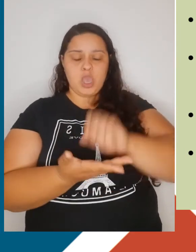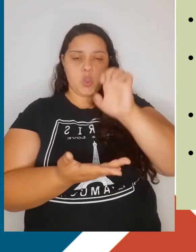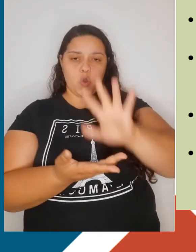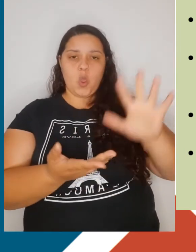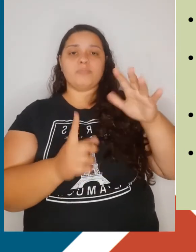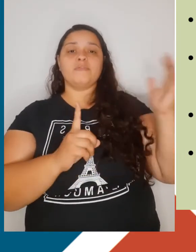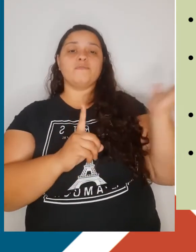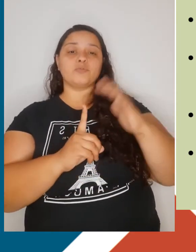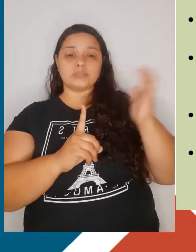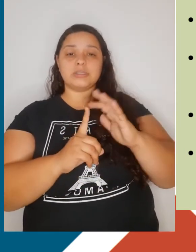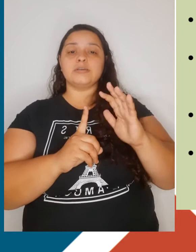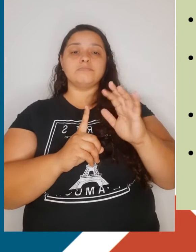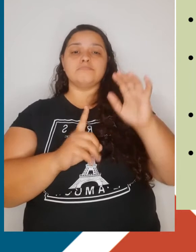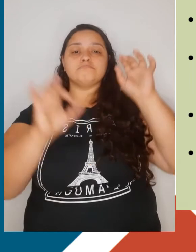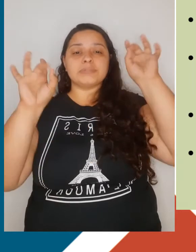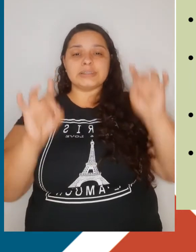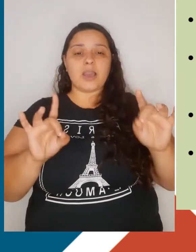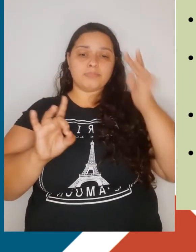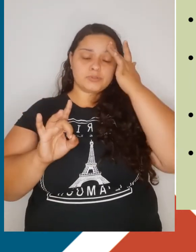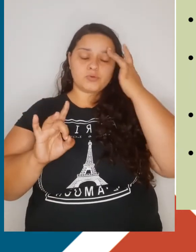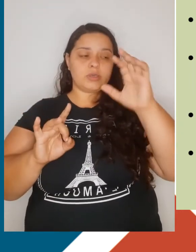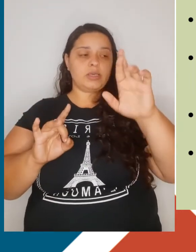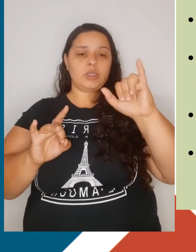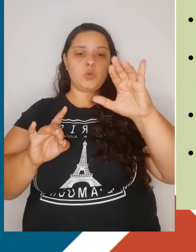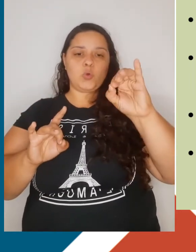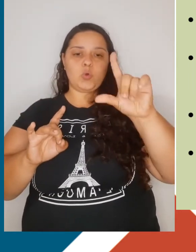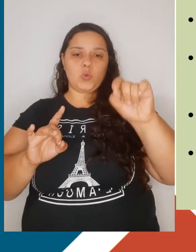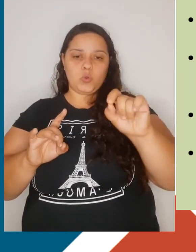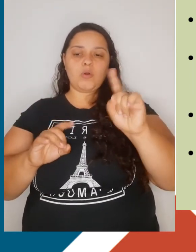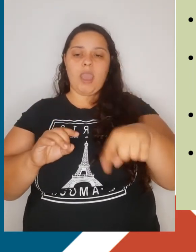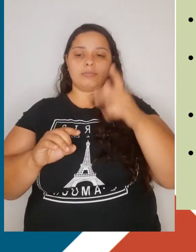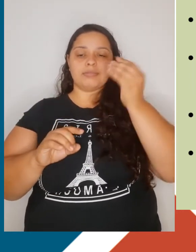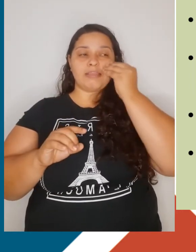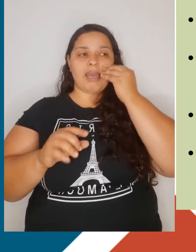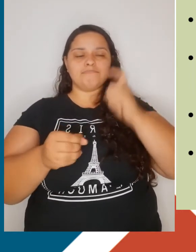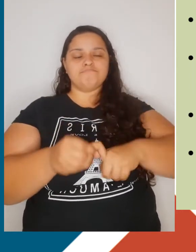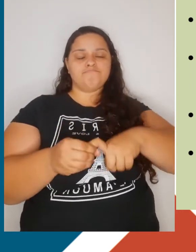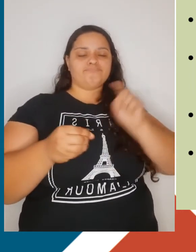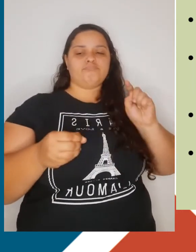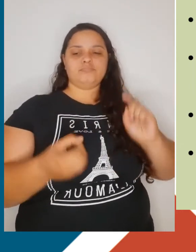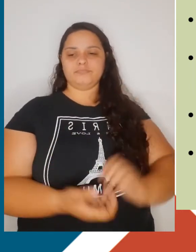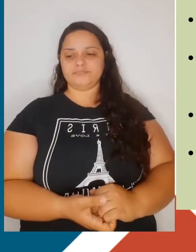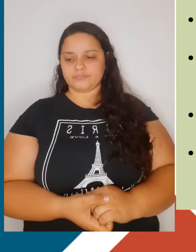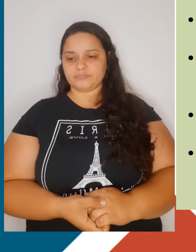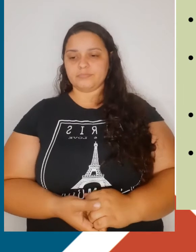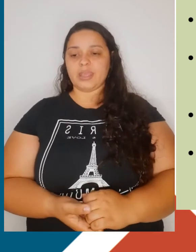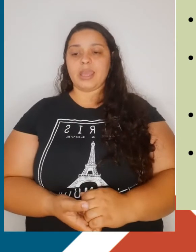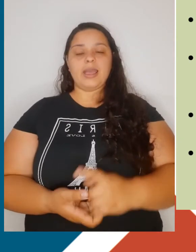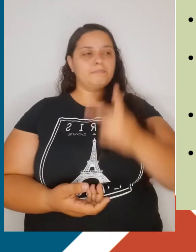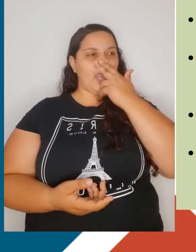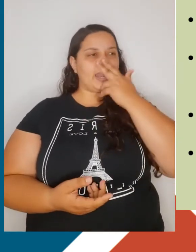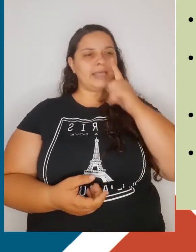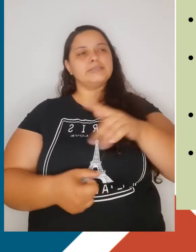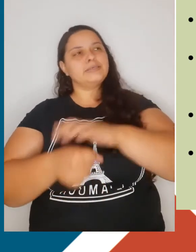regimes absolutistas na Europa influenciaram especialmente os crioulos a aspirarem à emancipação.